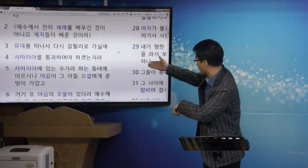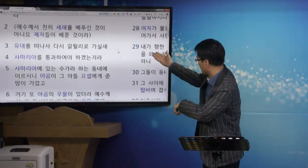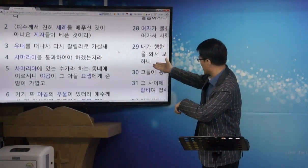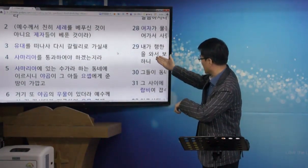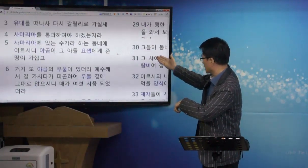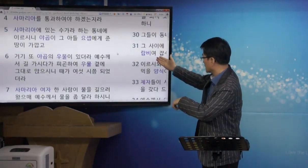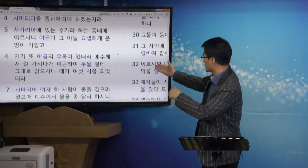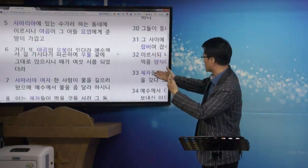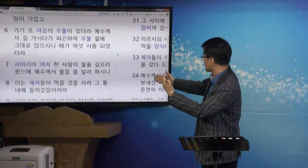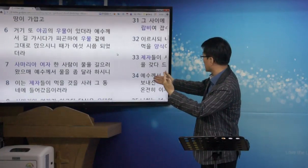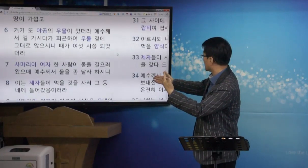시간은